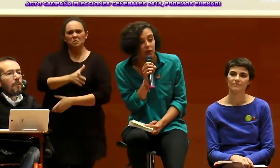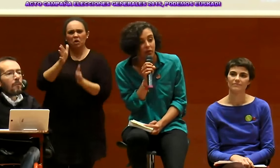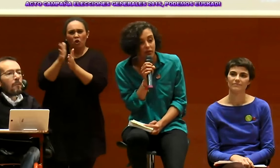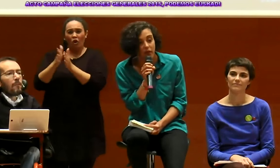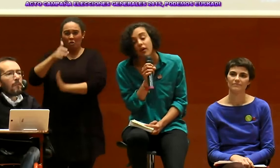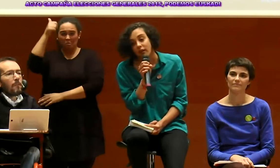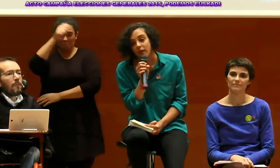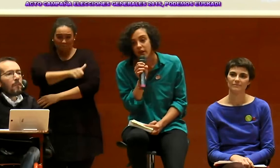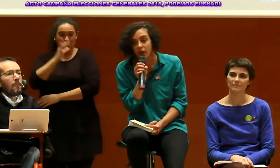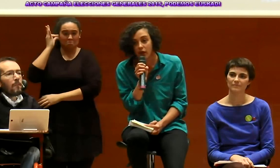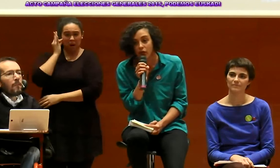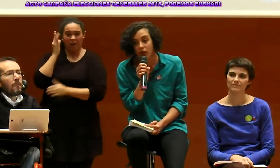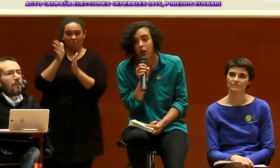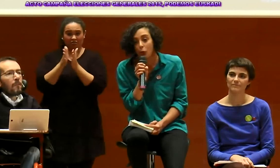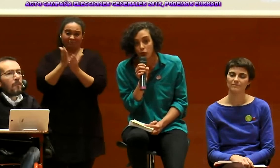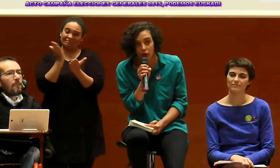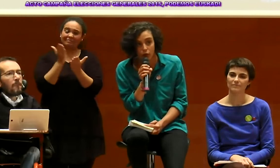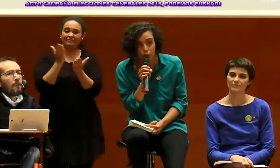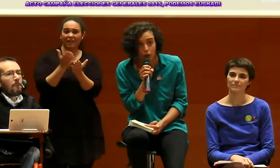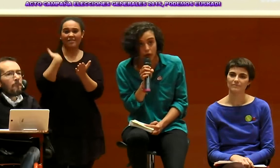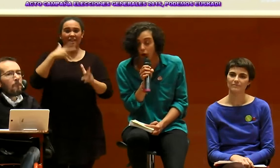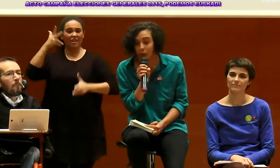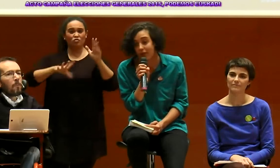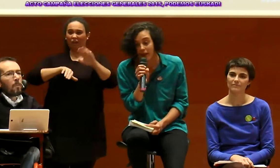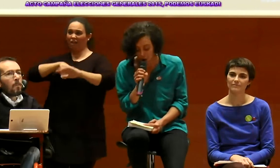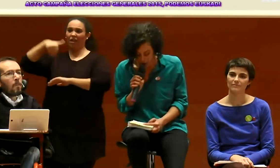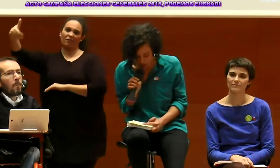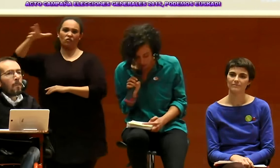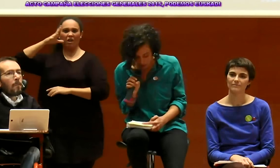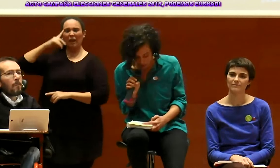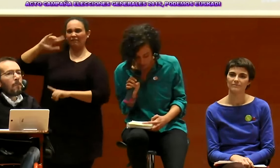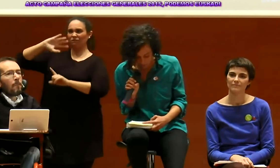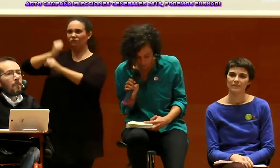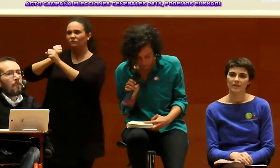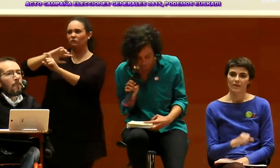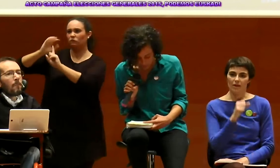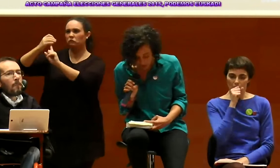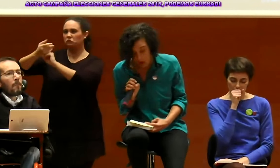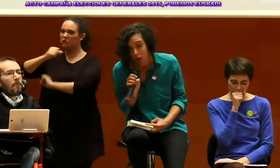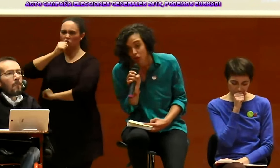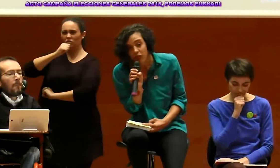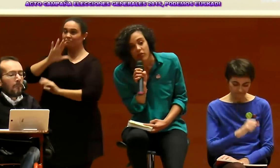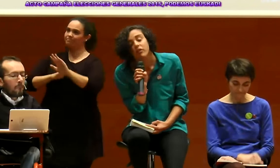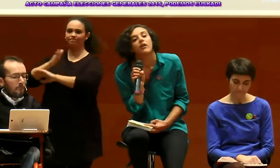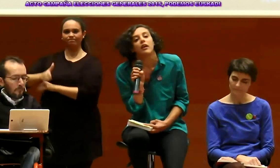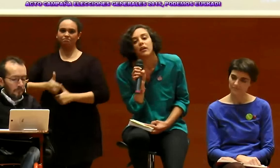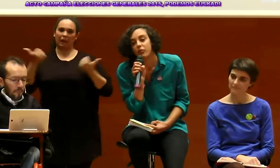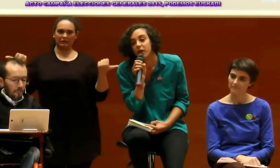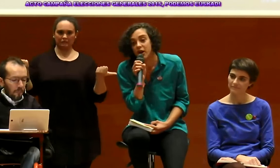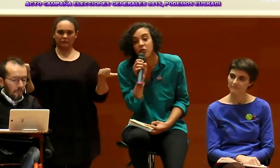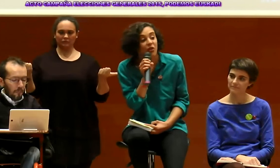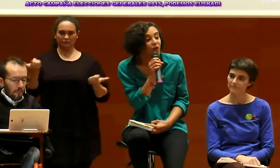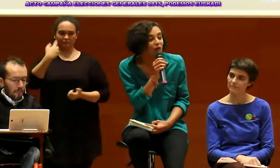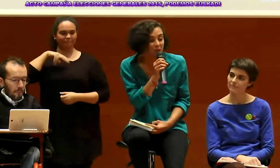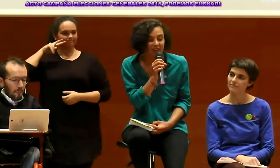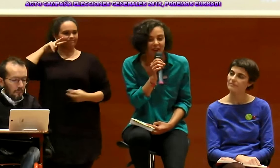clase en la universidad se han tenido que ir de Euskadi buscando un futuro digno a pesar de que no querían hacerlo? Y nosotros les